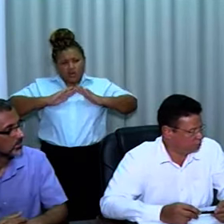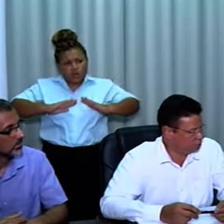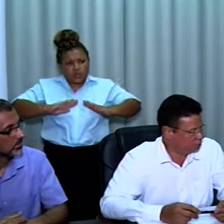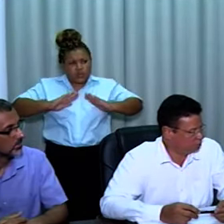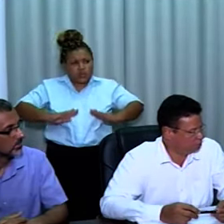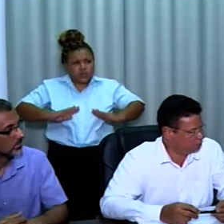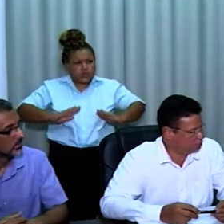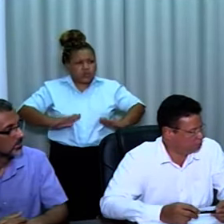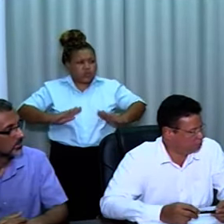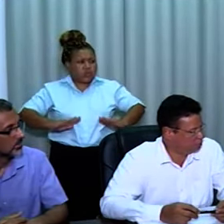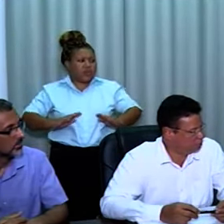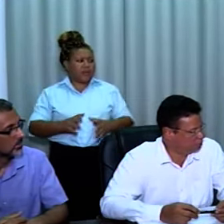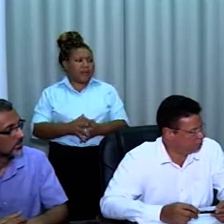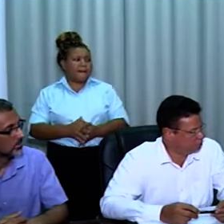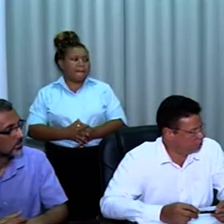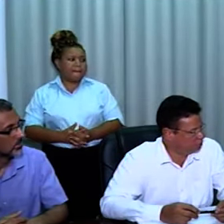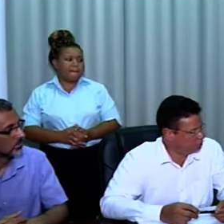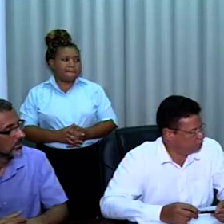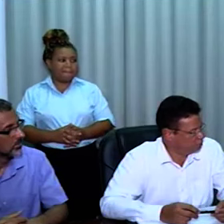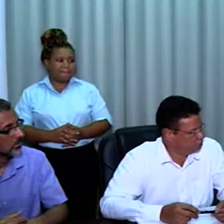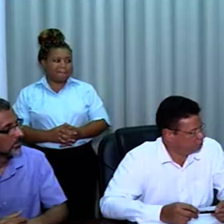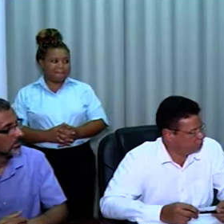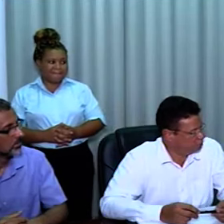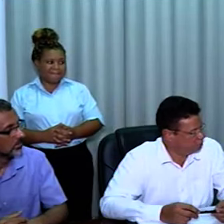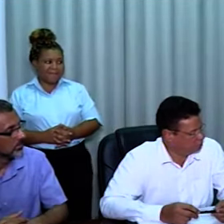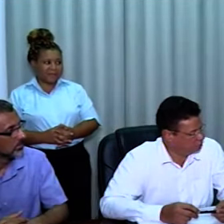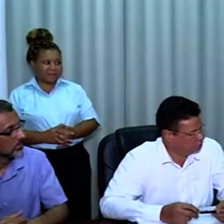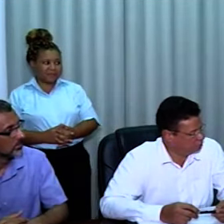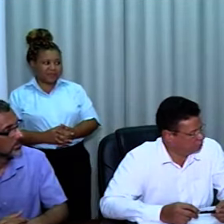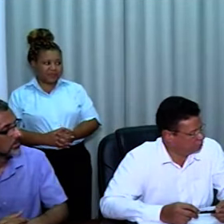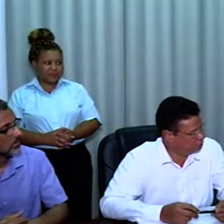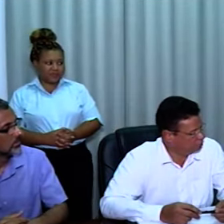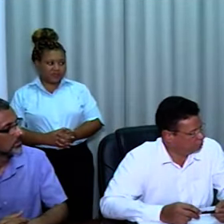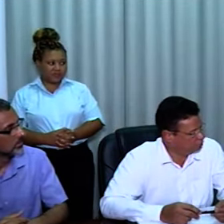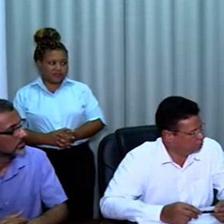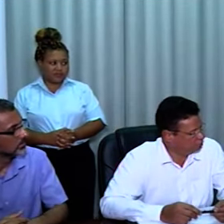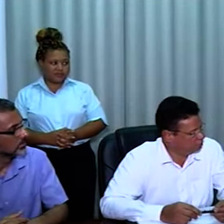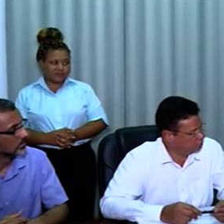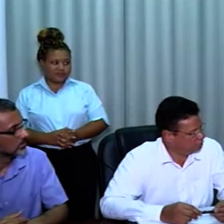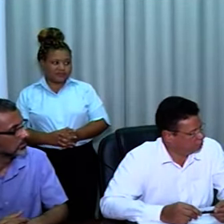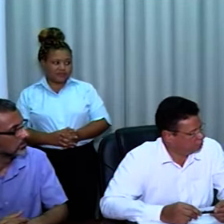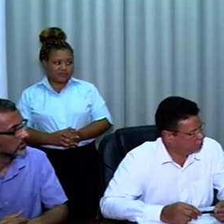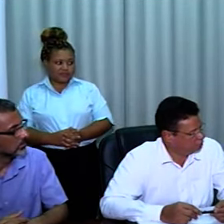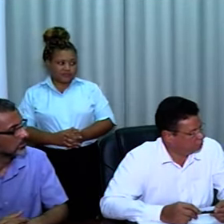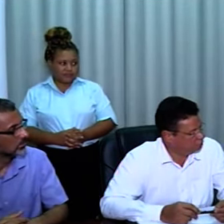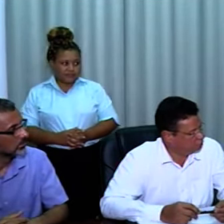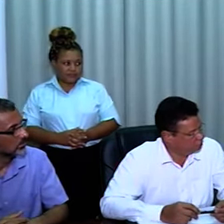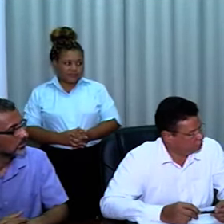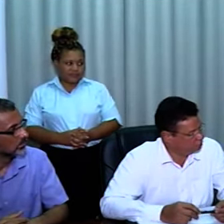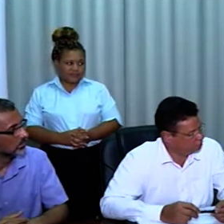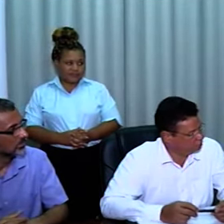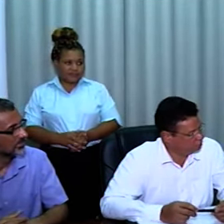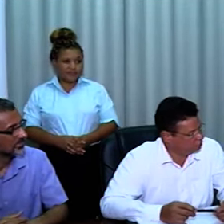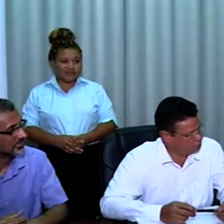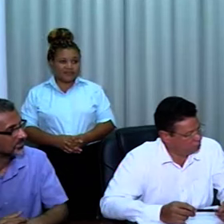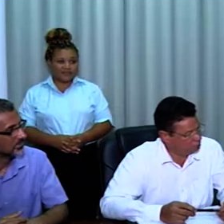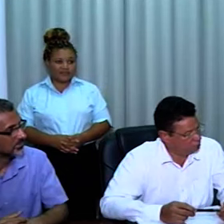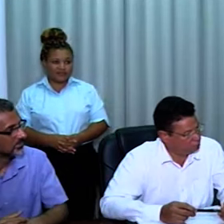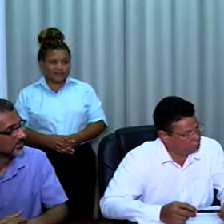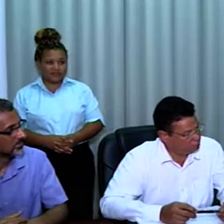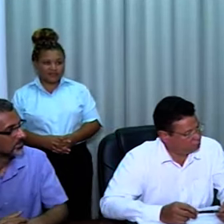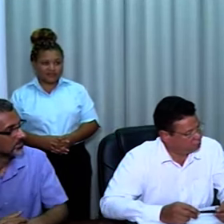situation. Nous a dit un lien, non, ça me fait santé était bien, mais c'est même ça quand on a dit nous aussi la forme tuée, nous bien par exemple.